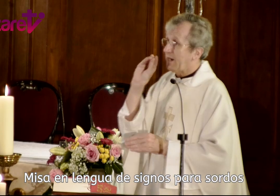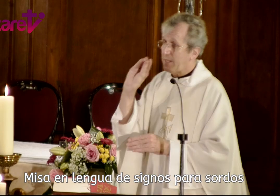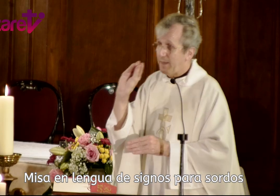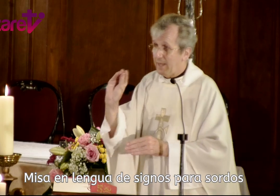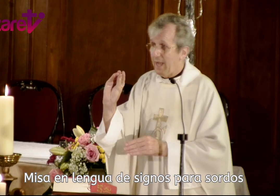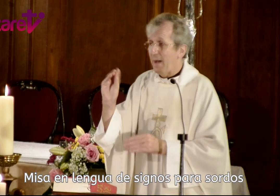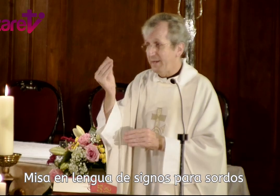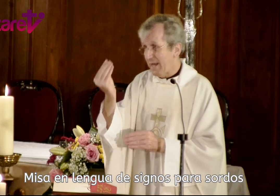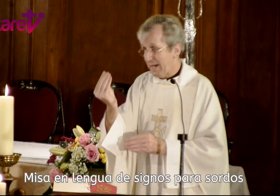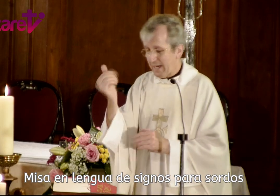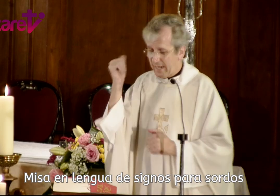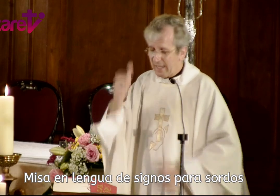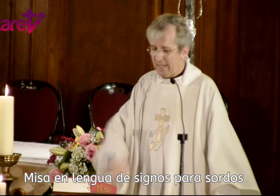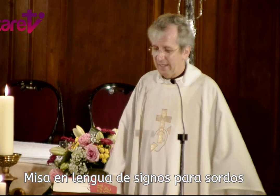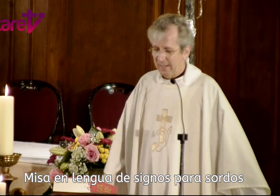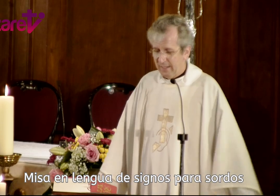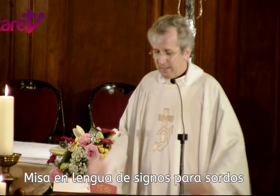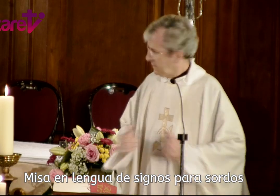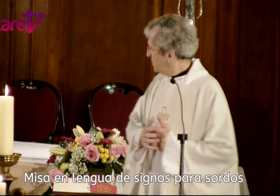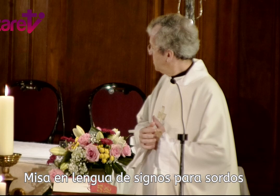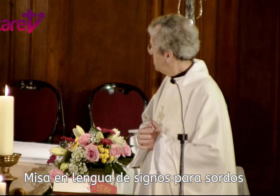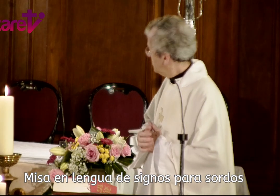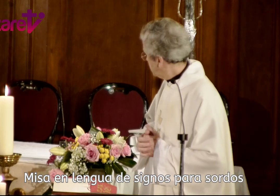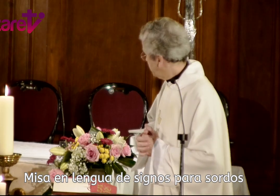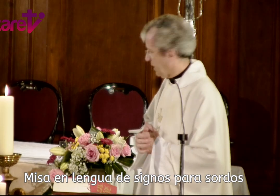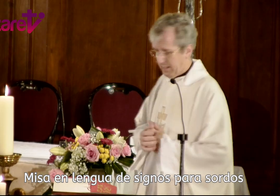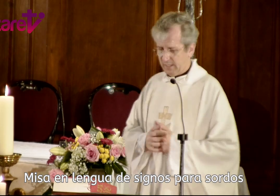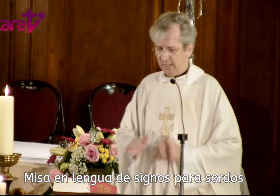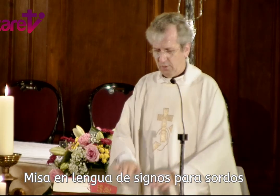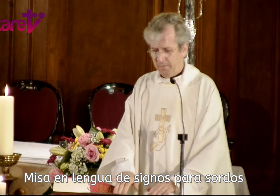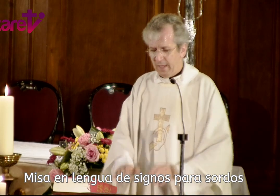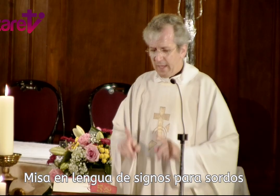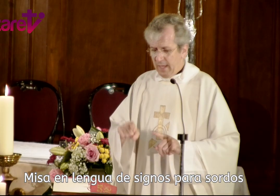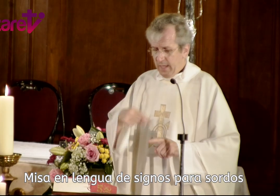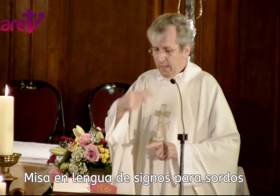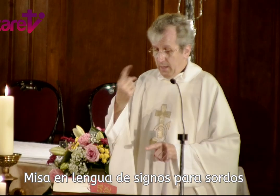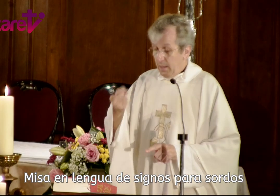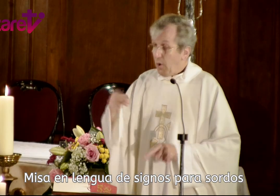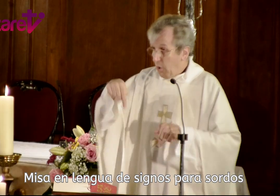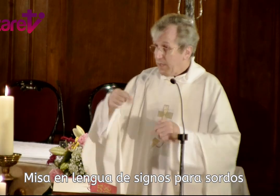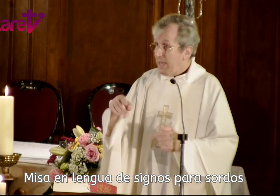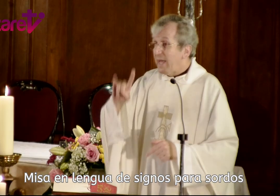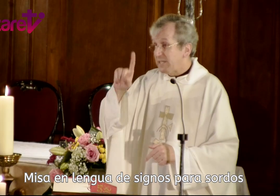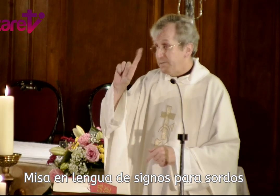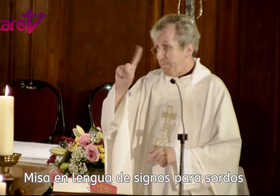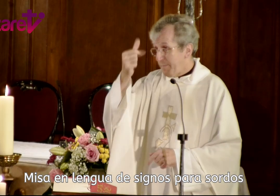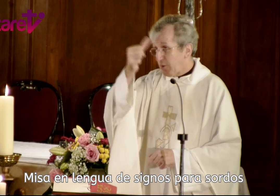arriba a venerar la reliquia. Yo no sé si la reliquia está aquí, no. Hoy es primer